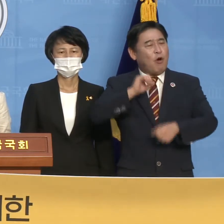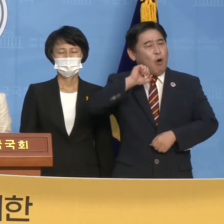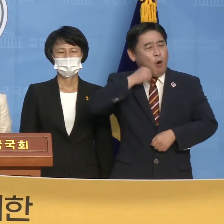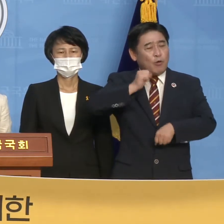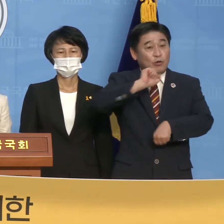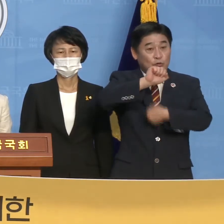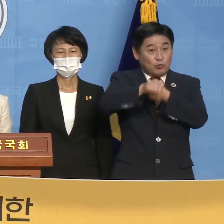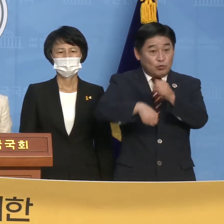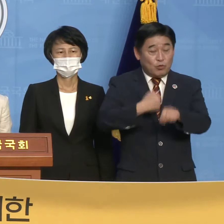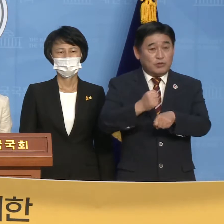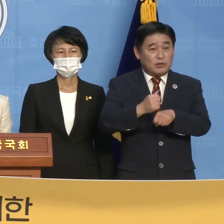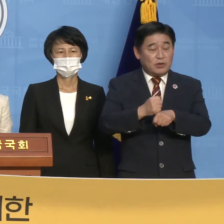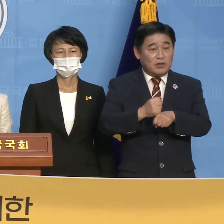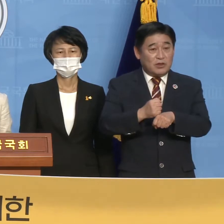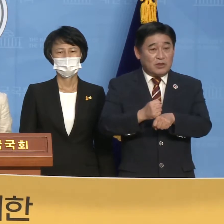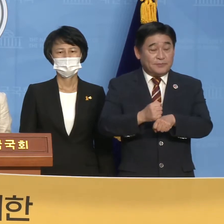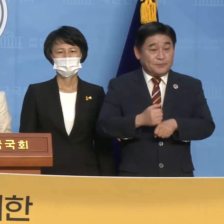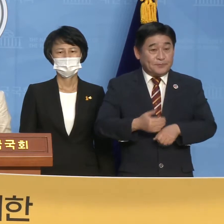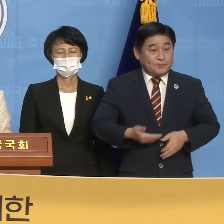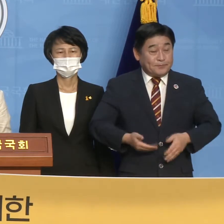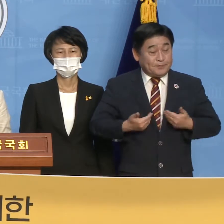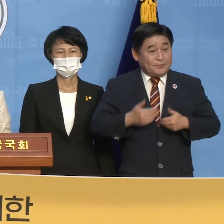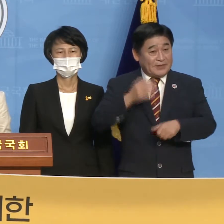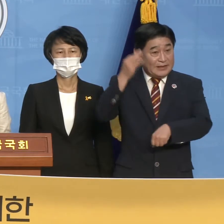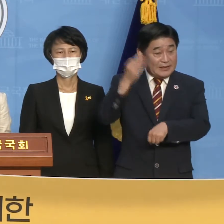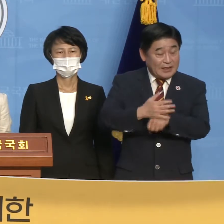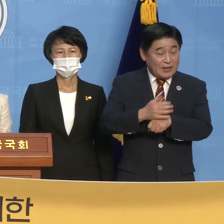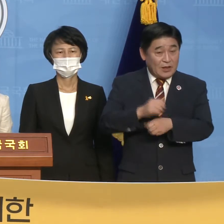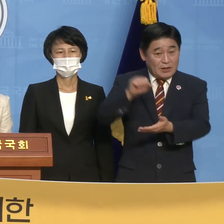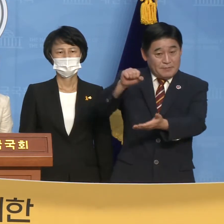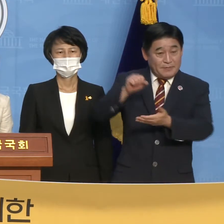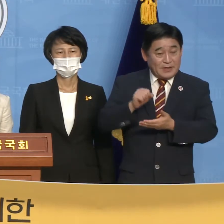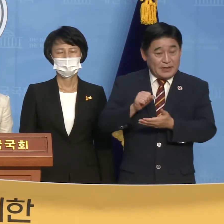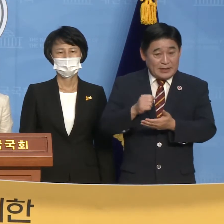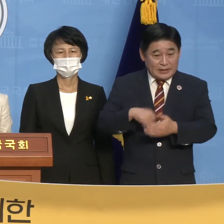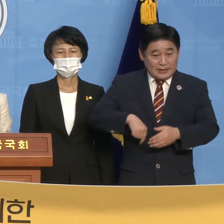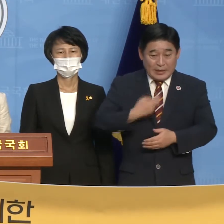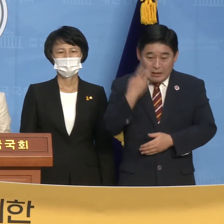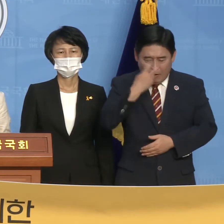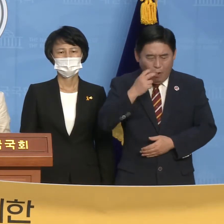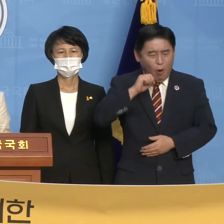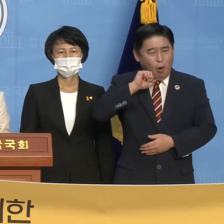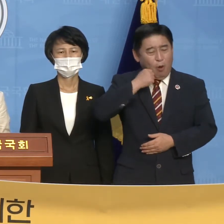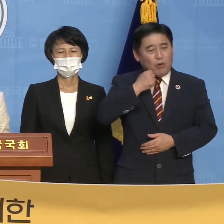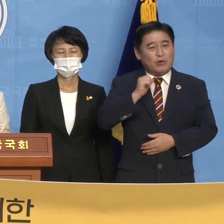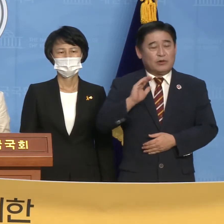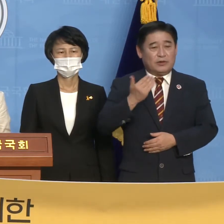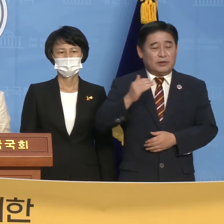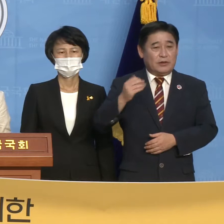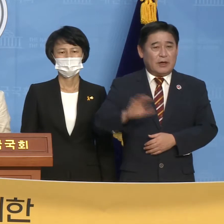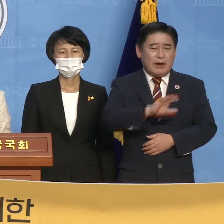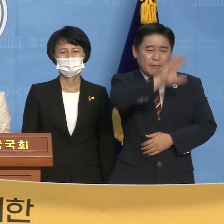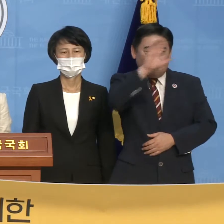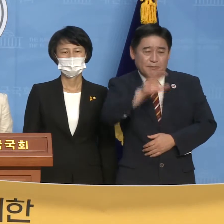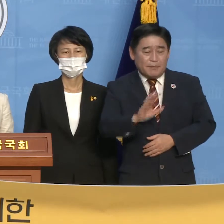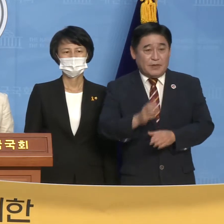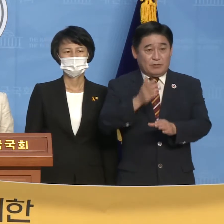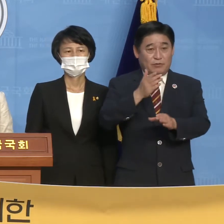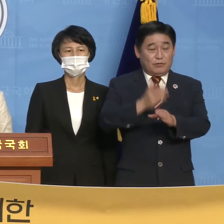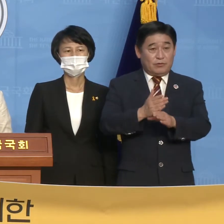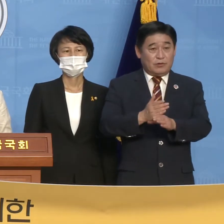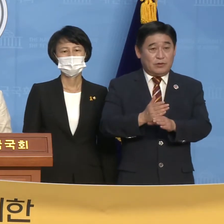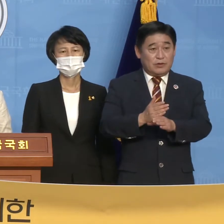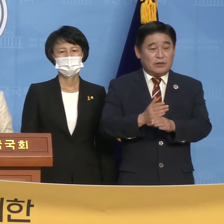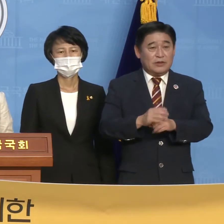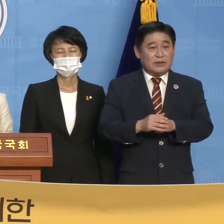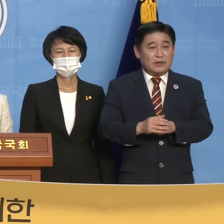동물들을 충동적으로 구매하고 관리가 어려워지면 유기하는 현상이 되풀이되고 있습니다. 이번